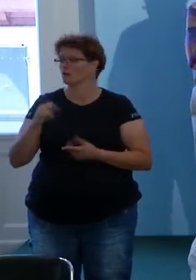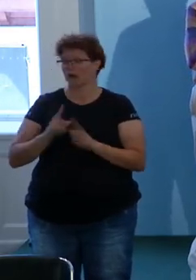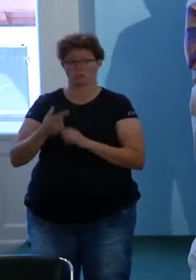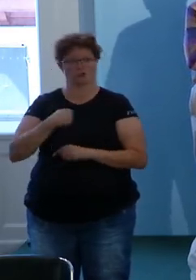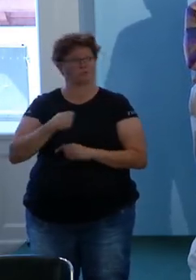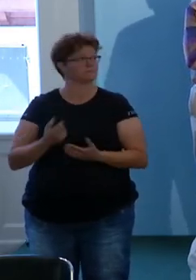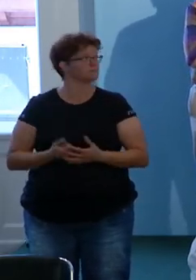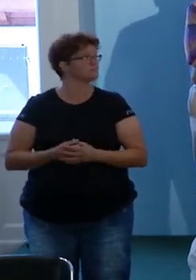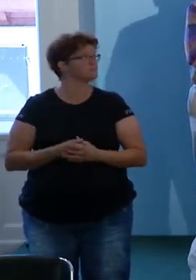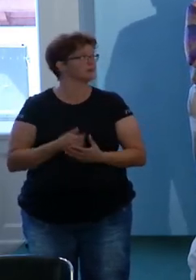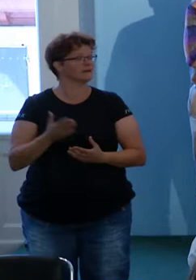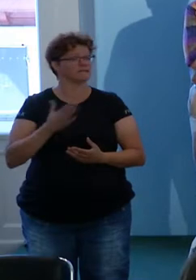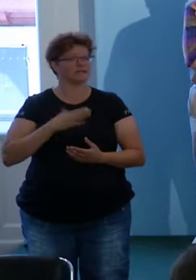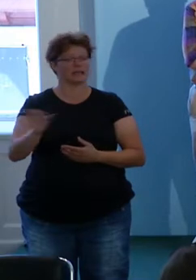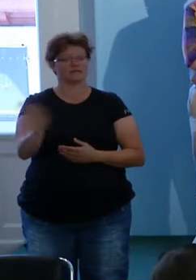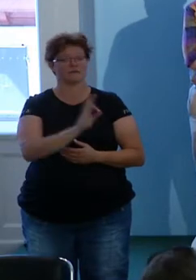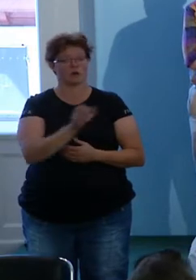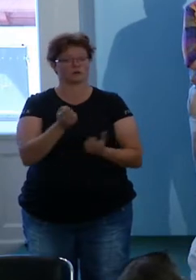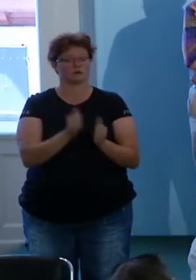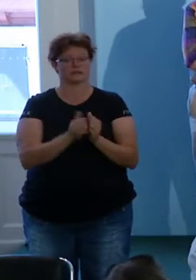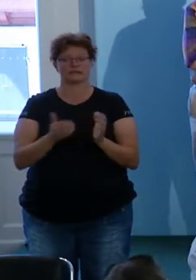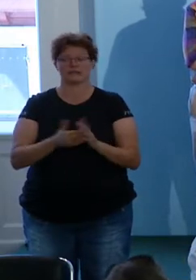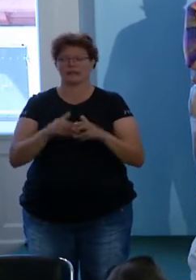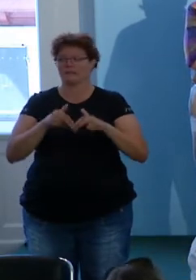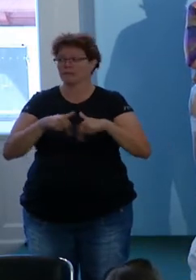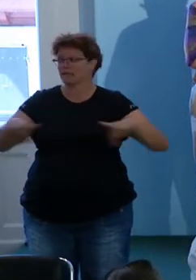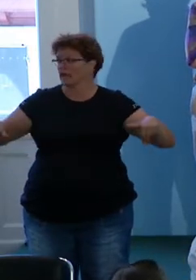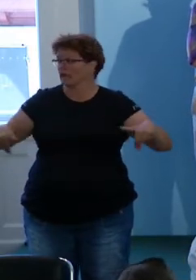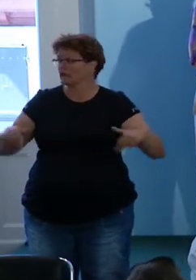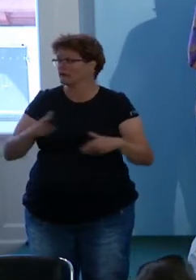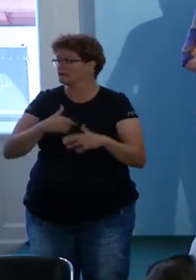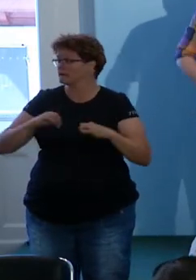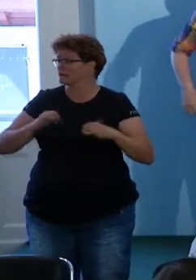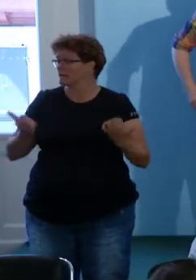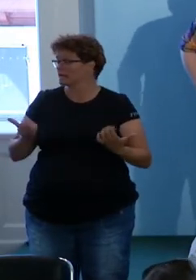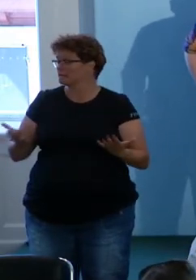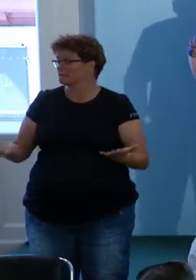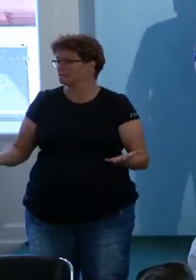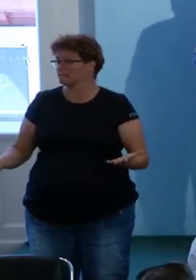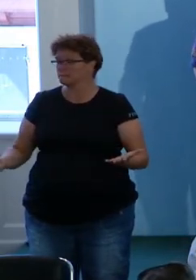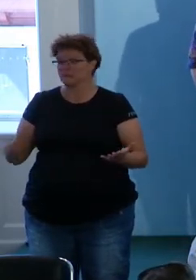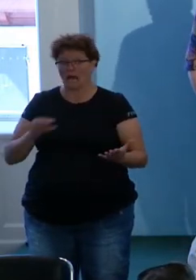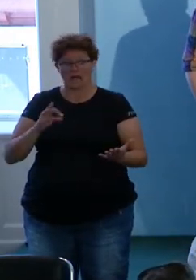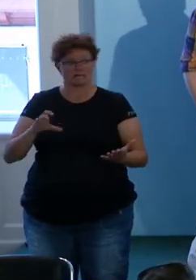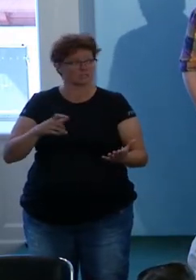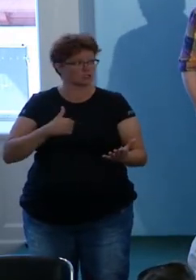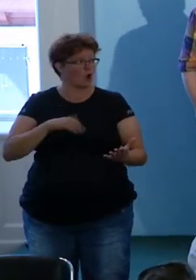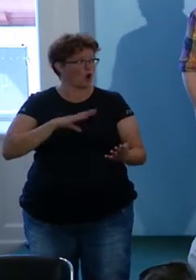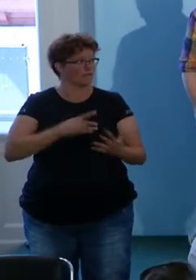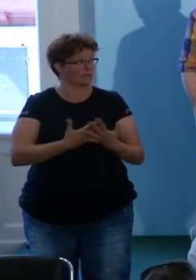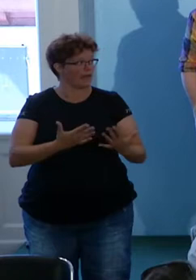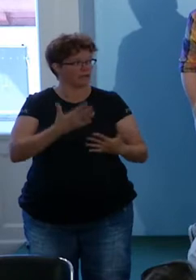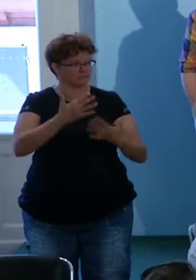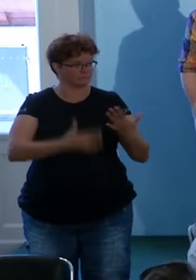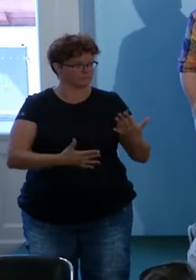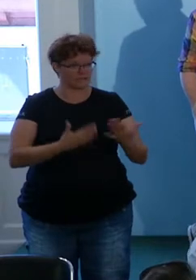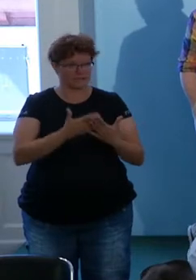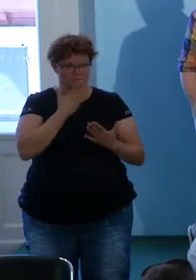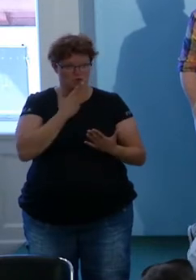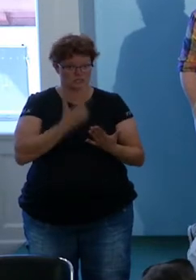jag. Är det någon som vill ställa en fråga till panelen här så är vi beredda. Annars har jag fler på lut, så det är ingen